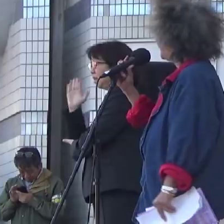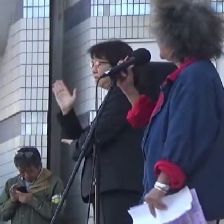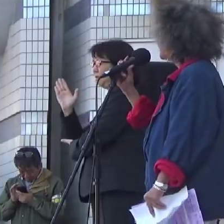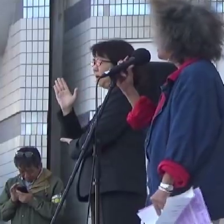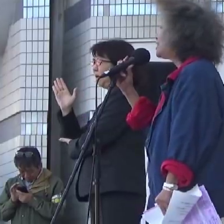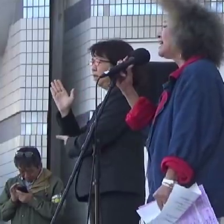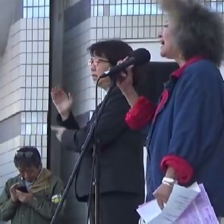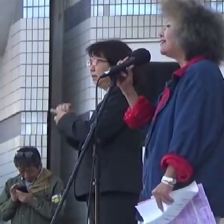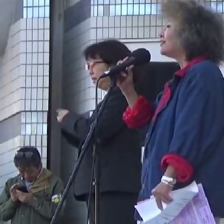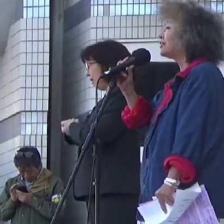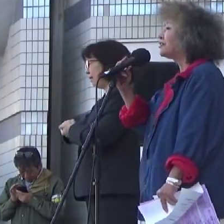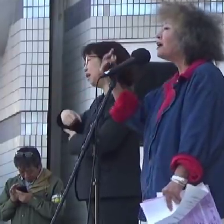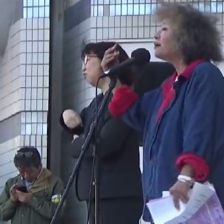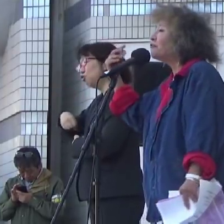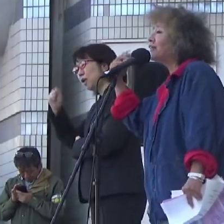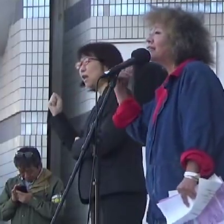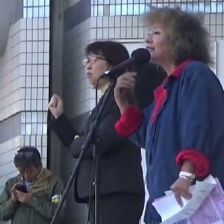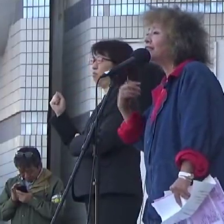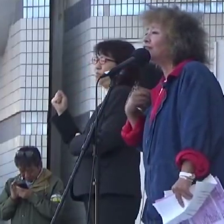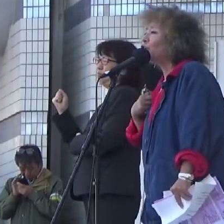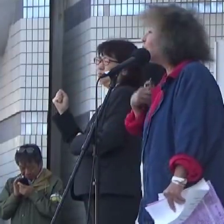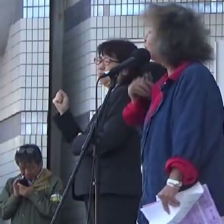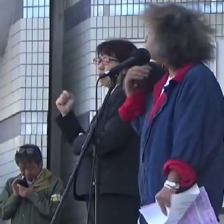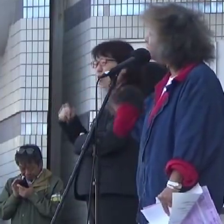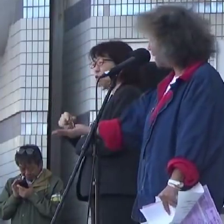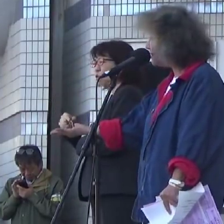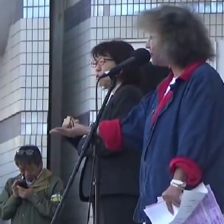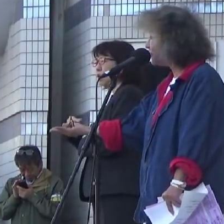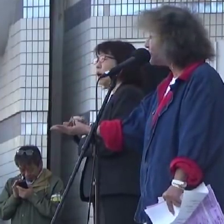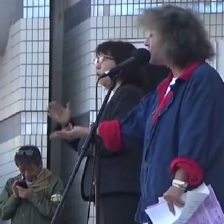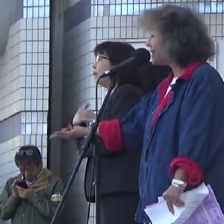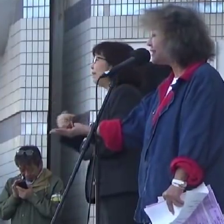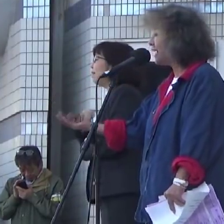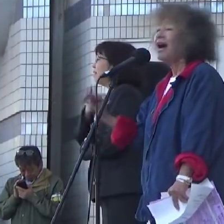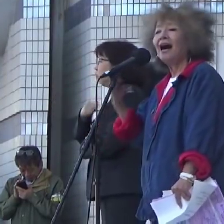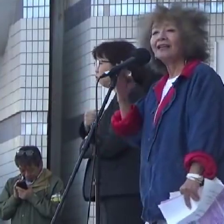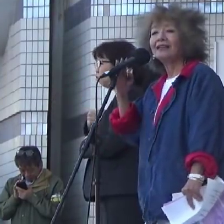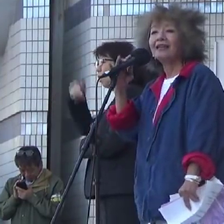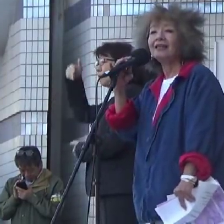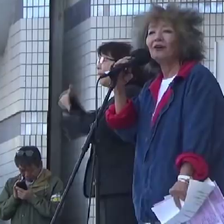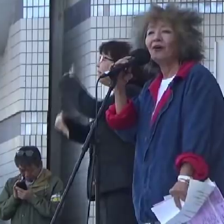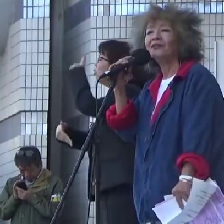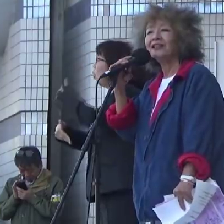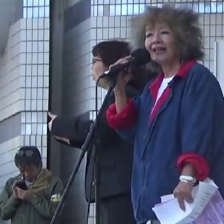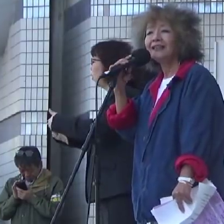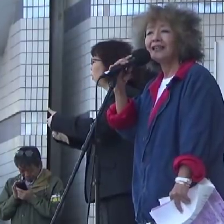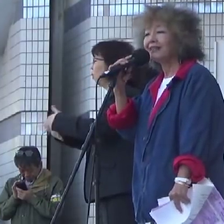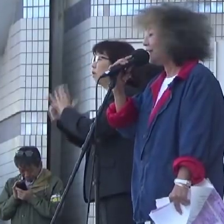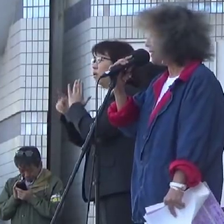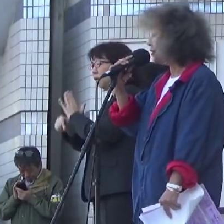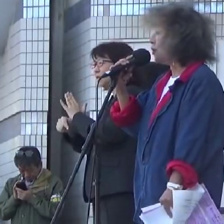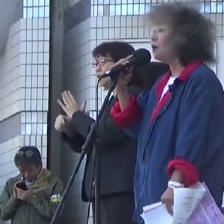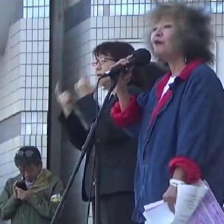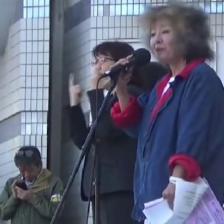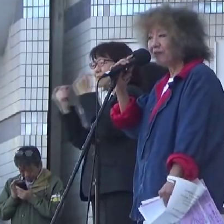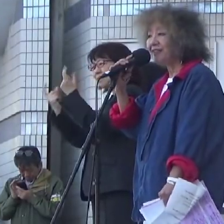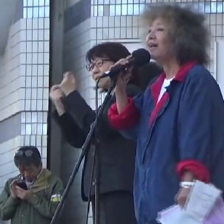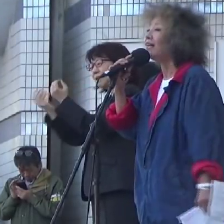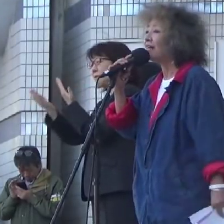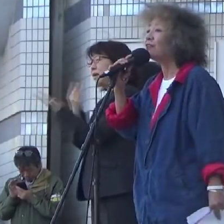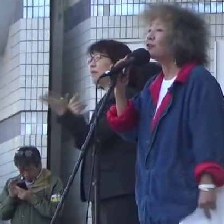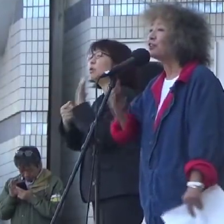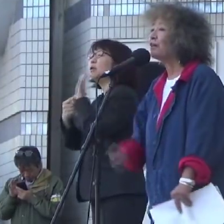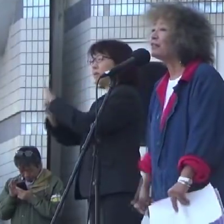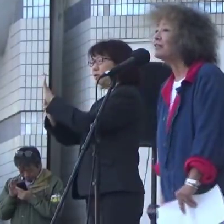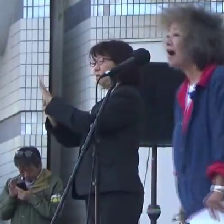絶対許さないという私たちの思いを選挙の年です、はっきりと出していきたいと思います